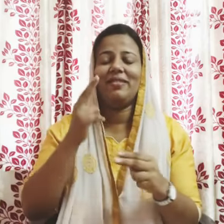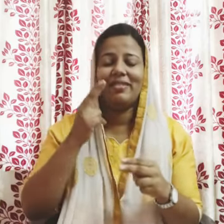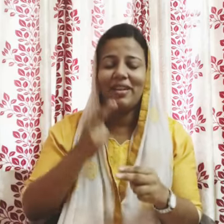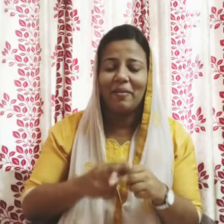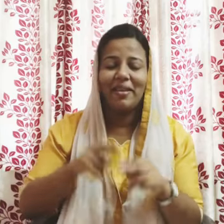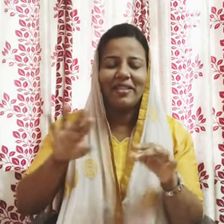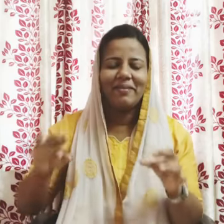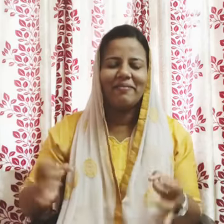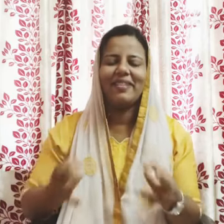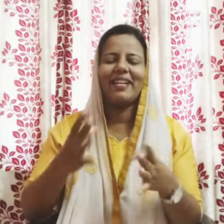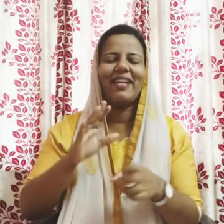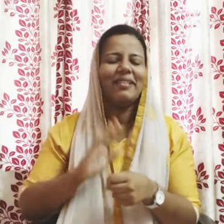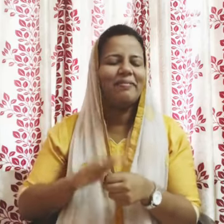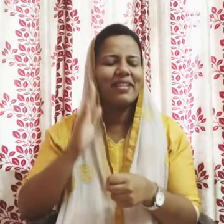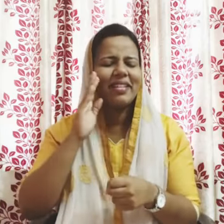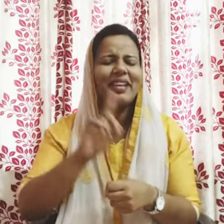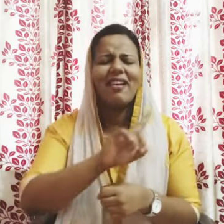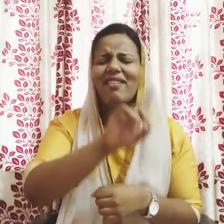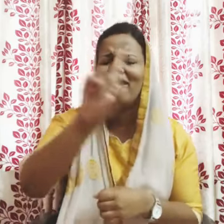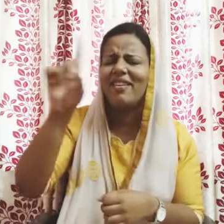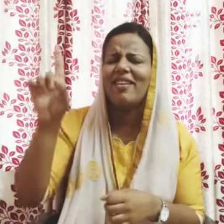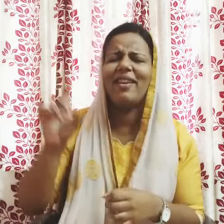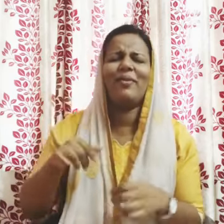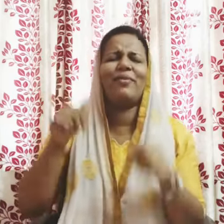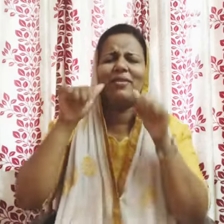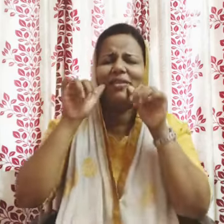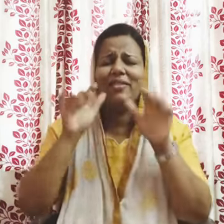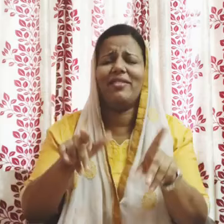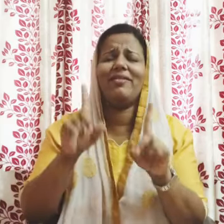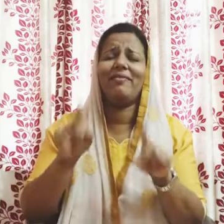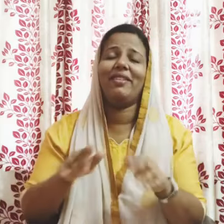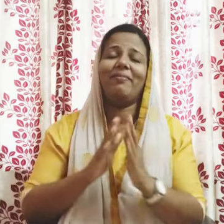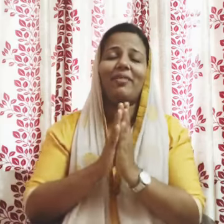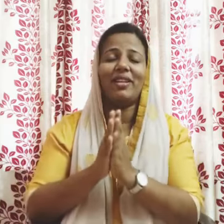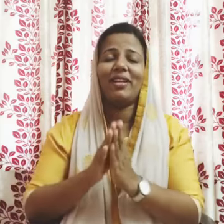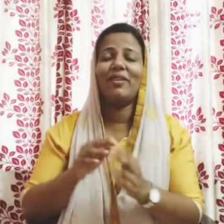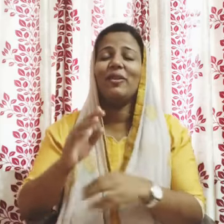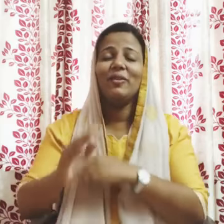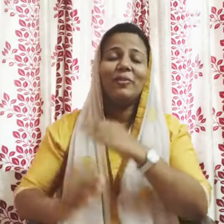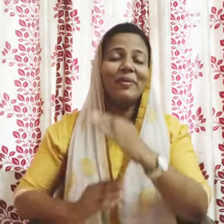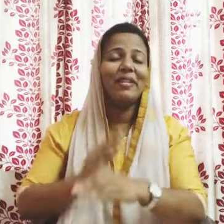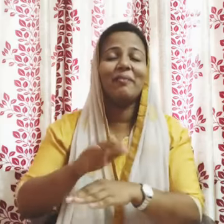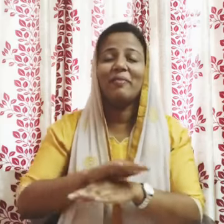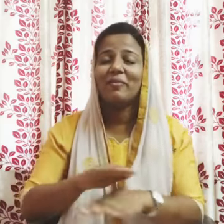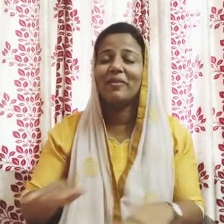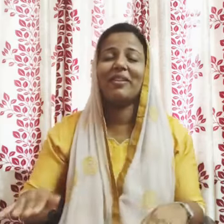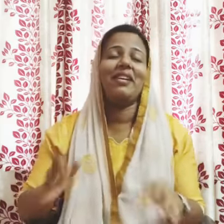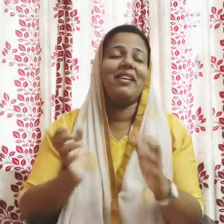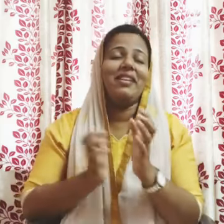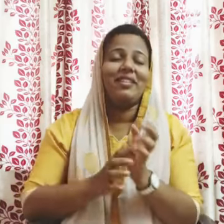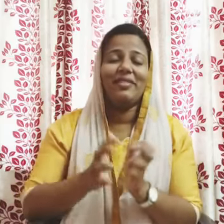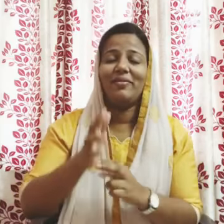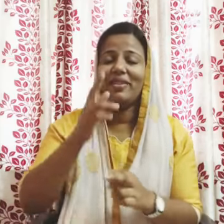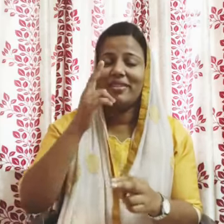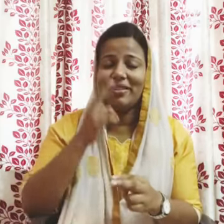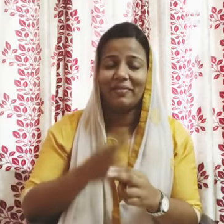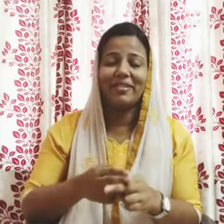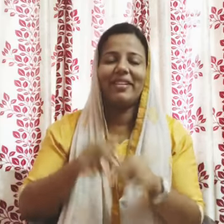നാമത്തിൽ ഈ പ്രഭാതത്തിൽ ഈ ശബ്ദം കേൾക്കുന്ന എല്ലാ മക്കളെയും അങ്ങ് അനുഗ്രഹിക്കണമേ. അവൻ സ്വർഗത്തിനും ഭൂമിക്കും നാഥനായ യേശു ക്രിസ്തുവിന്റെ നാമത്തിൽ